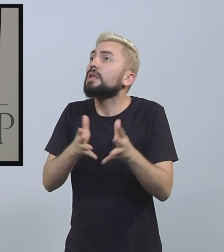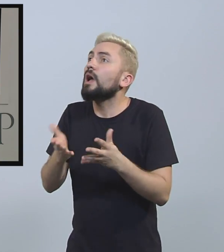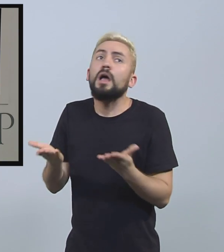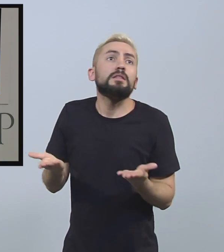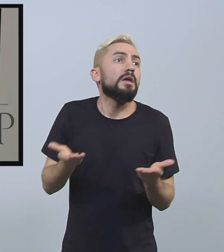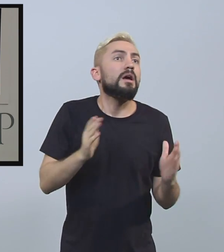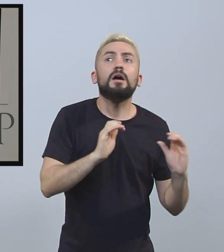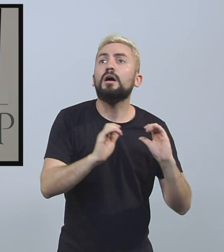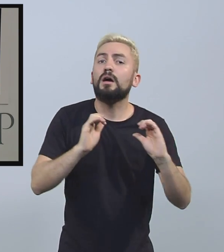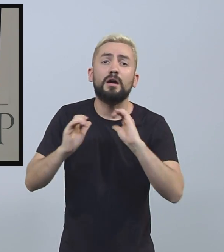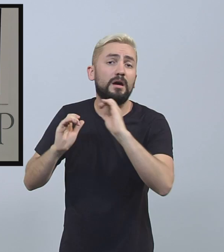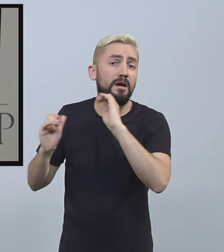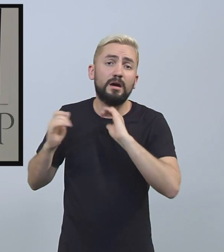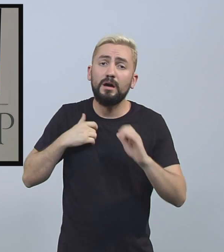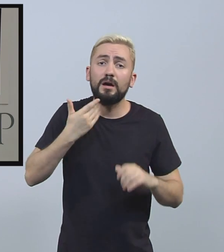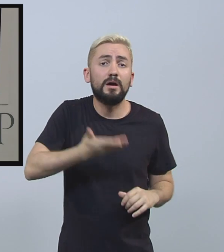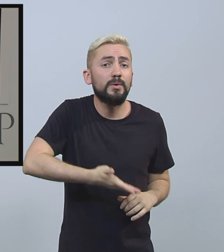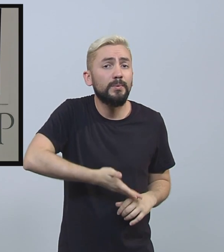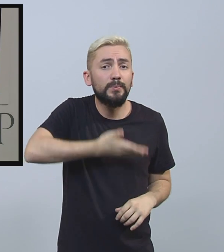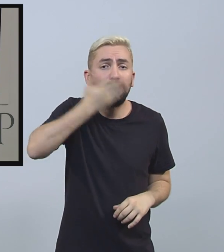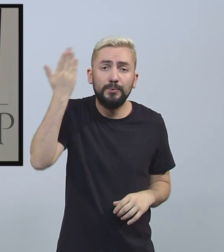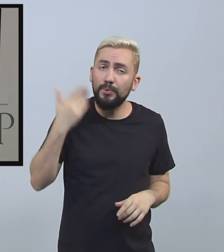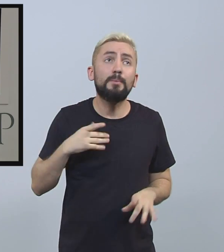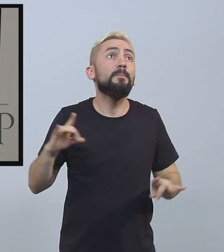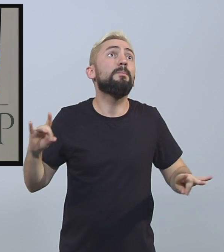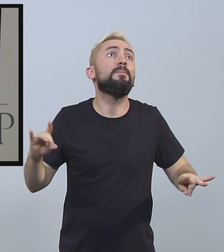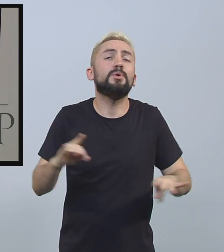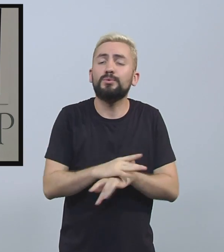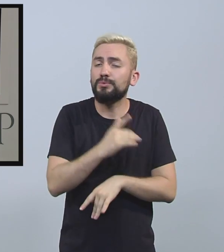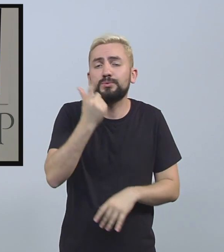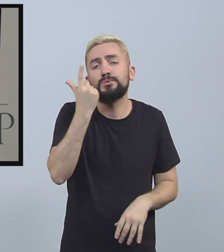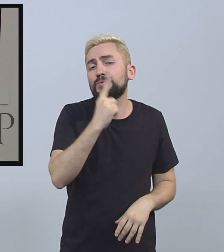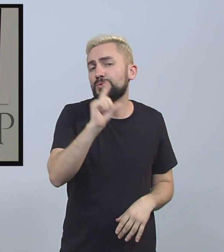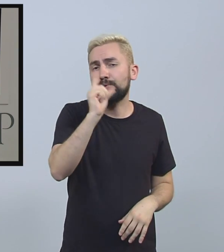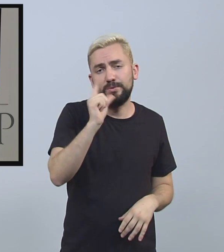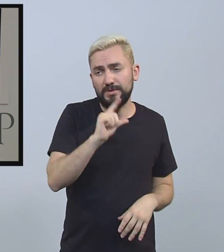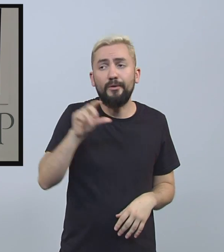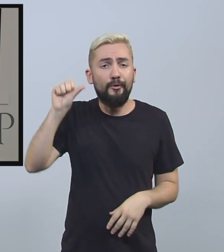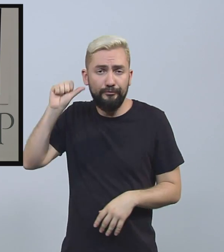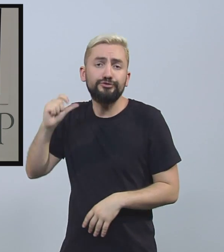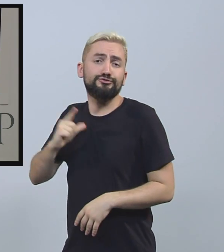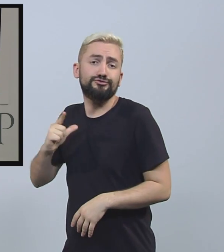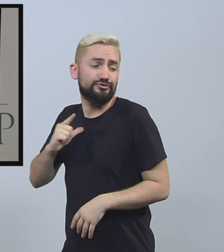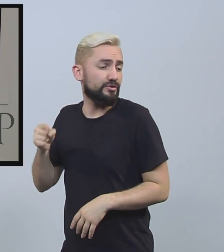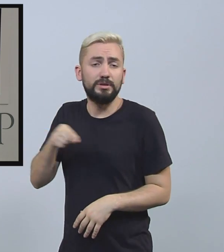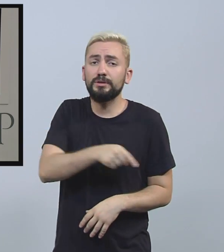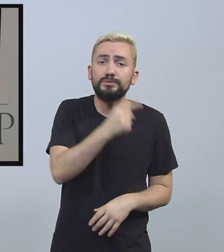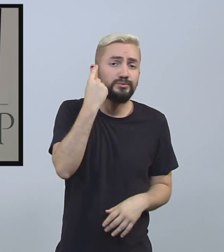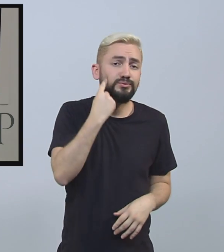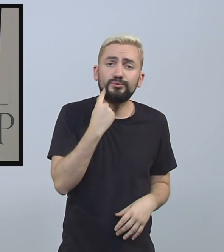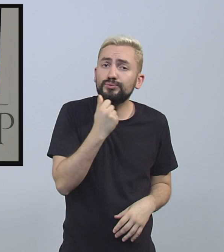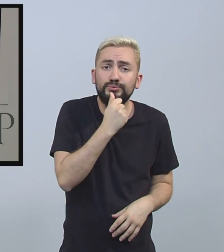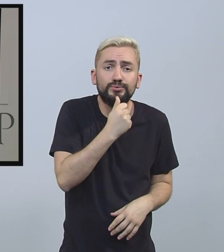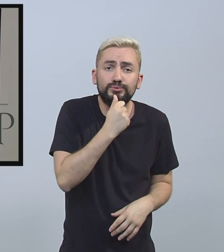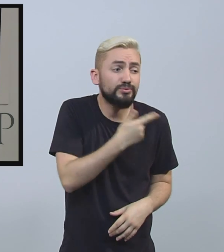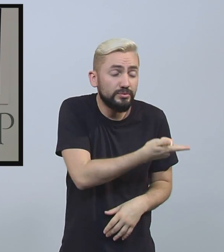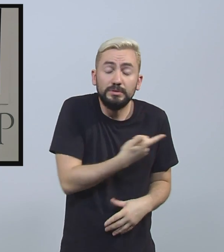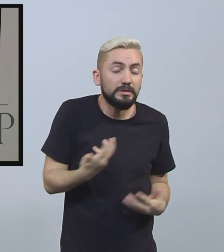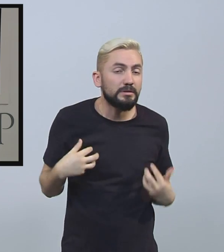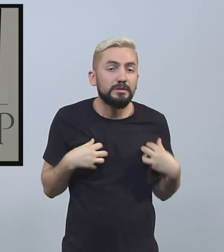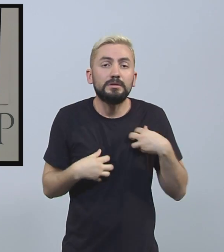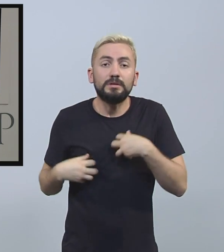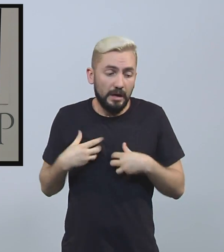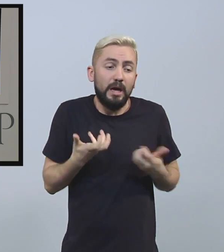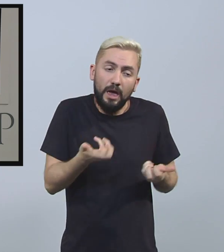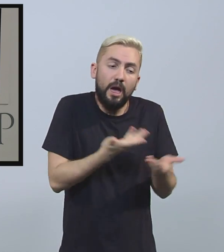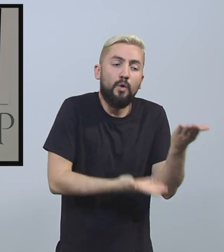ter uma comunicação tão plena e fluida como as pessoas ouvintes têm por partilharem a mesma